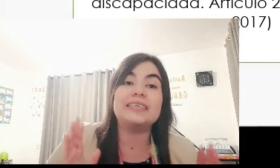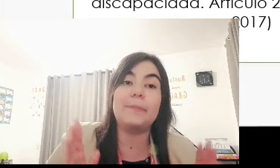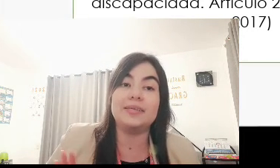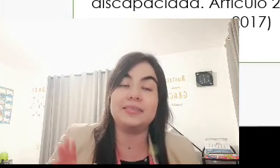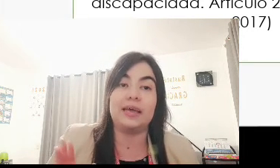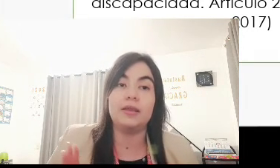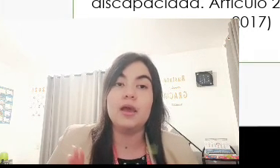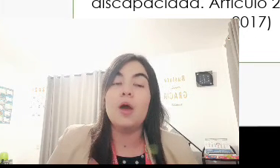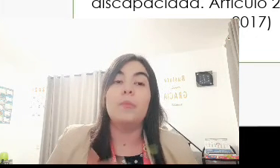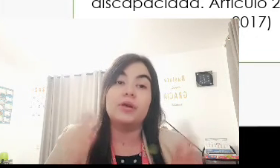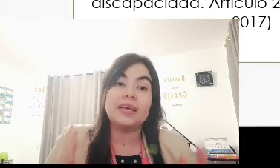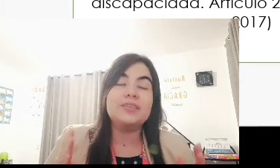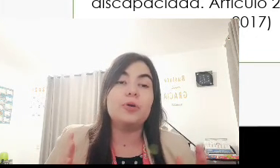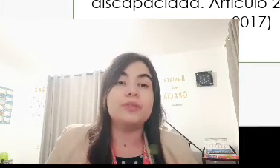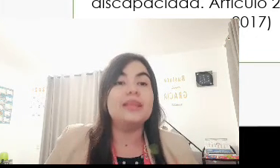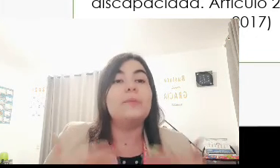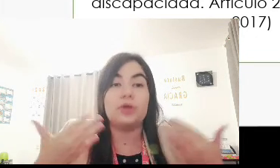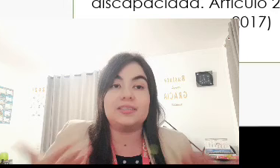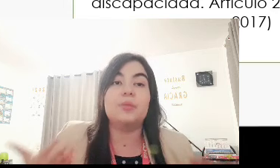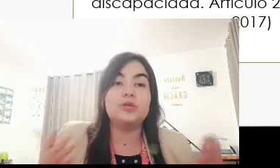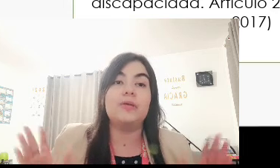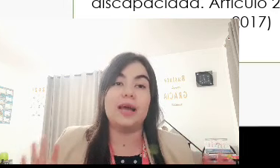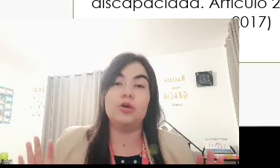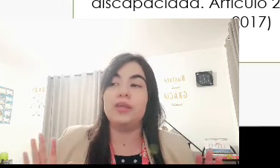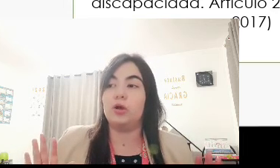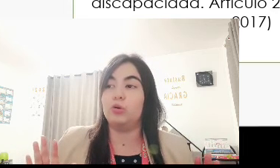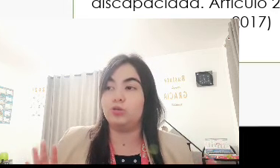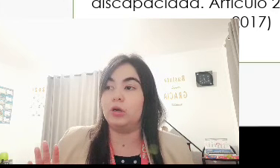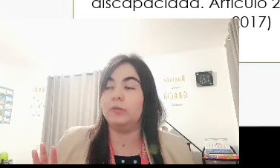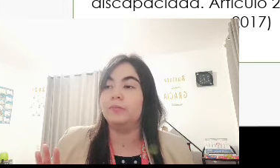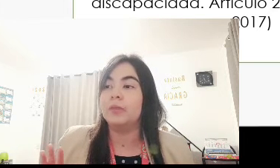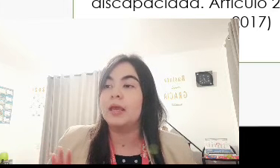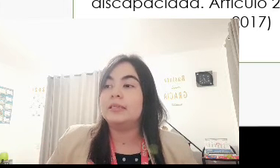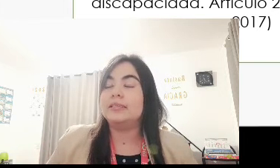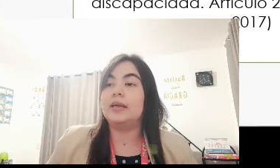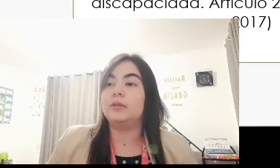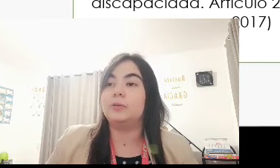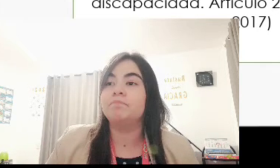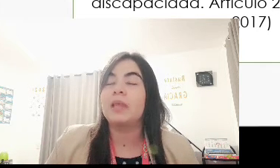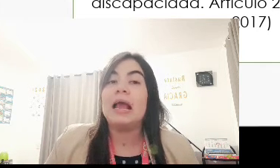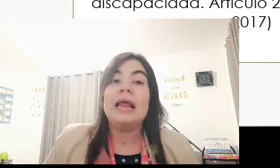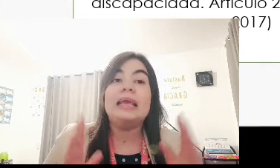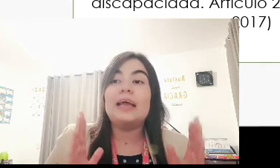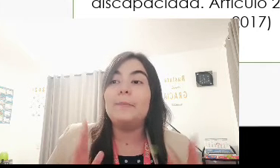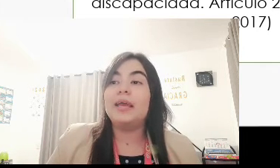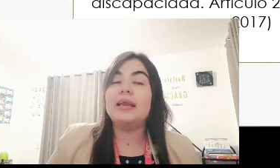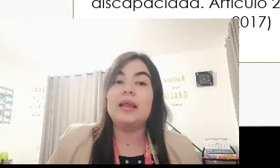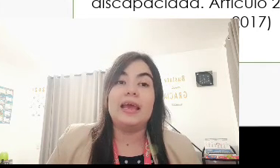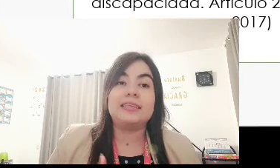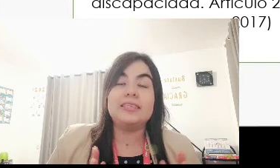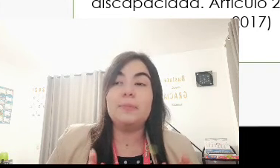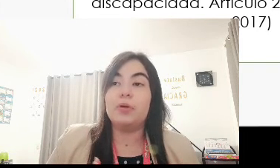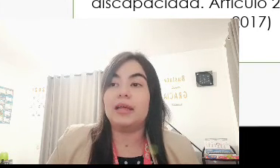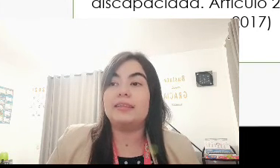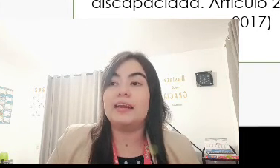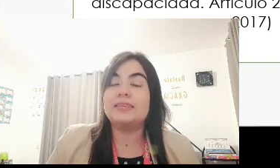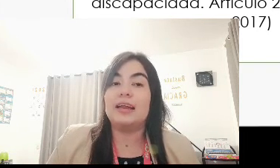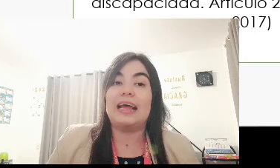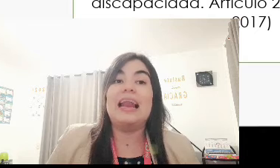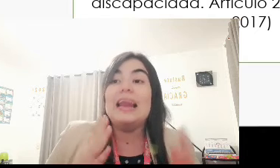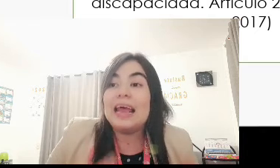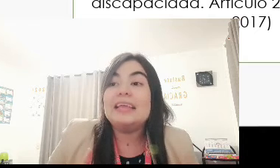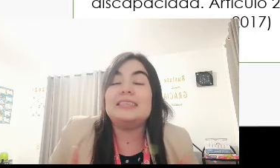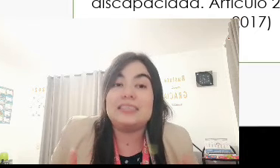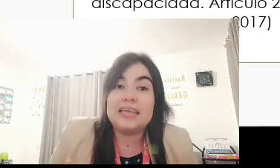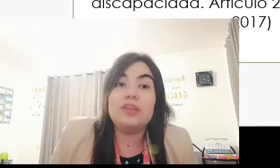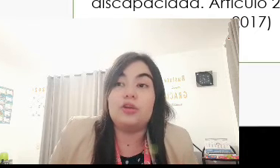con discapacidad. ¿Por qué es importante? Porque estamos hablando de inclusión, ¿cierto? Y también es importante